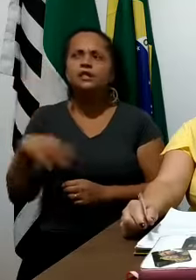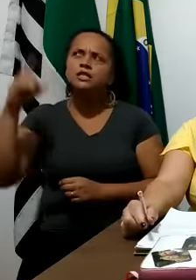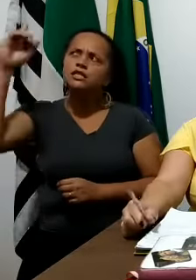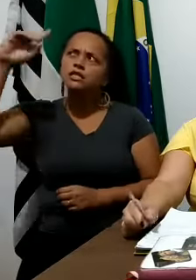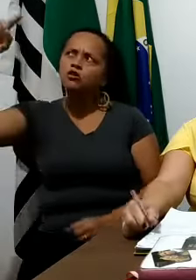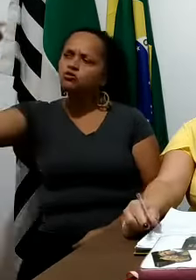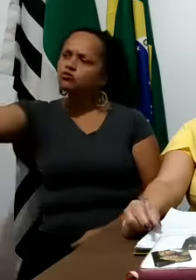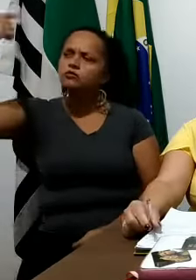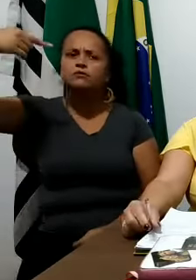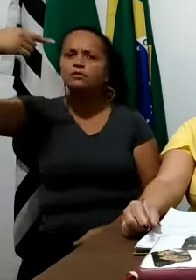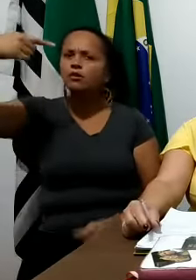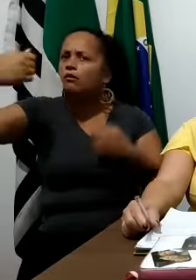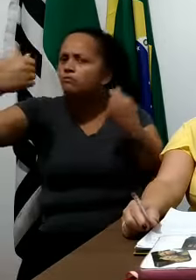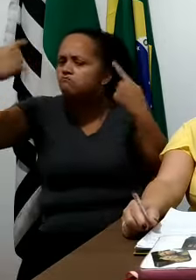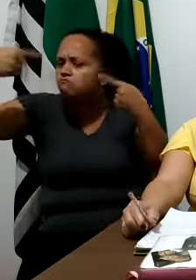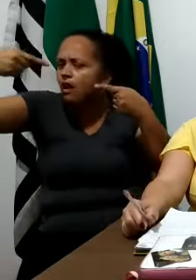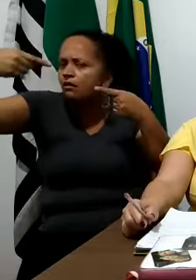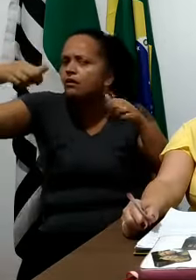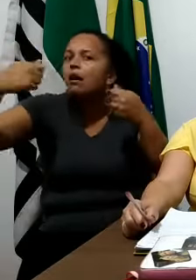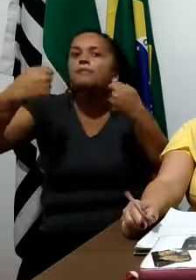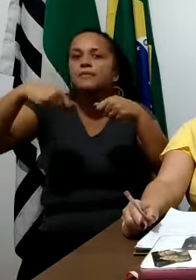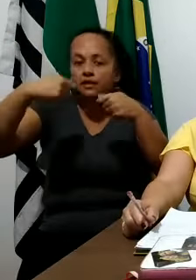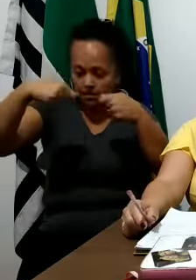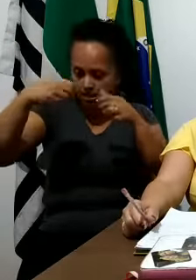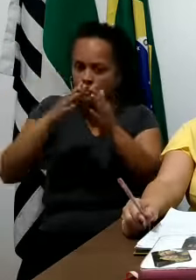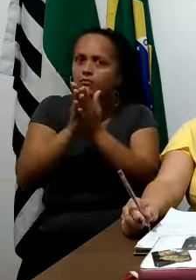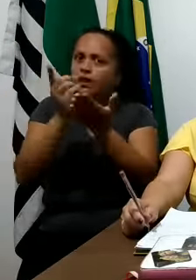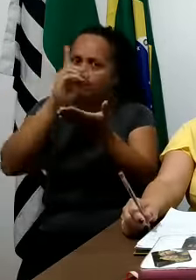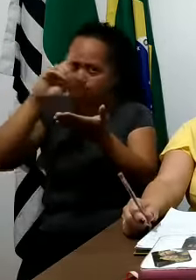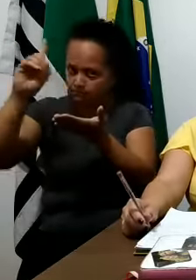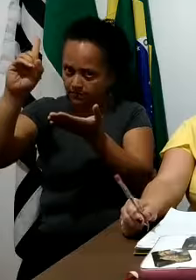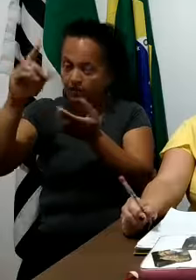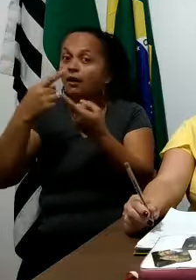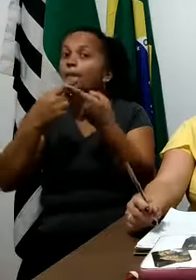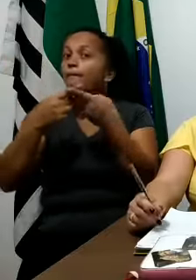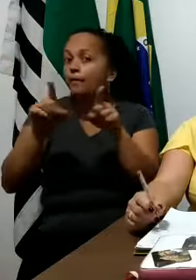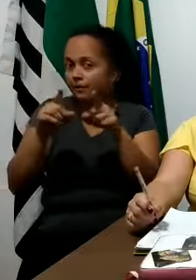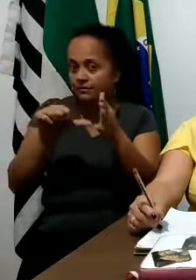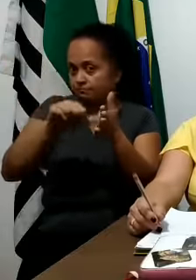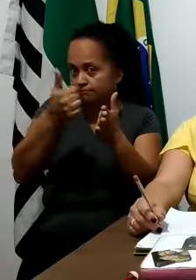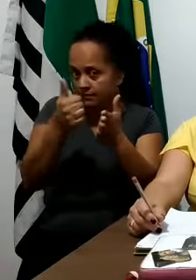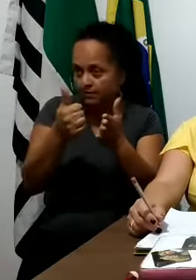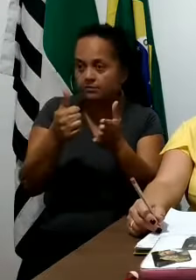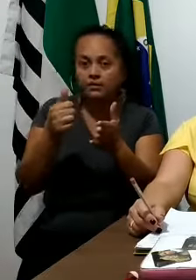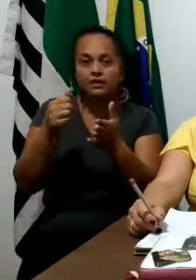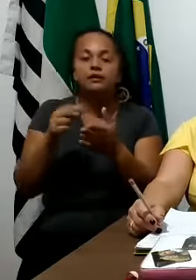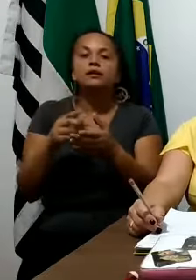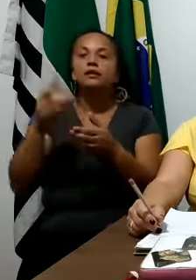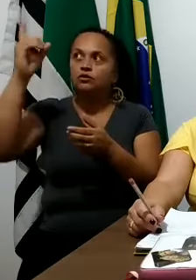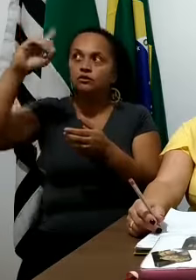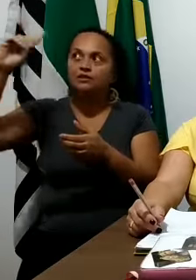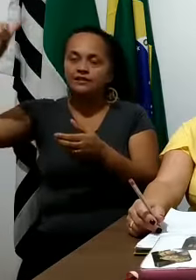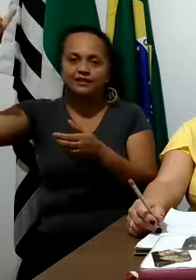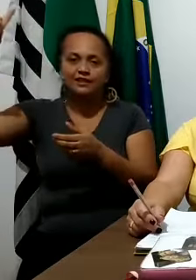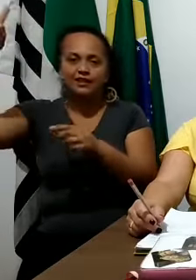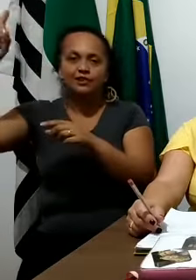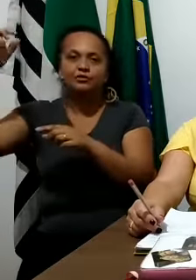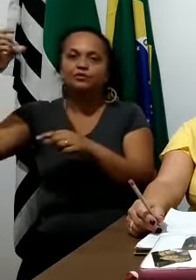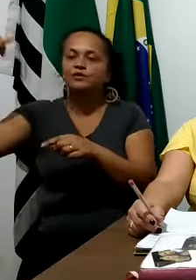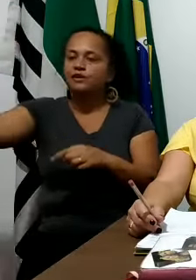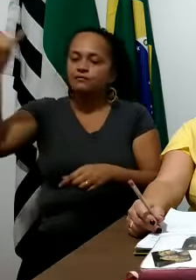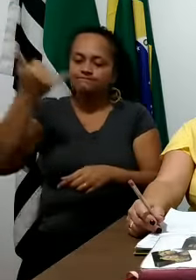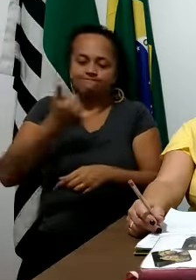para vocês, né? Primeiro, o Senhor tratou nos nossos corações. E a gente não aceita mais essa estagnação